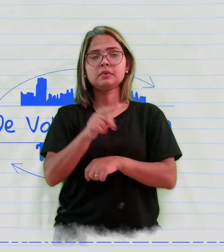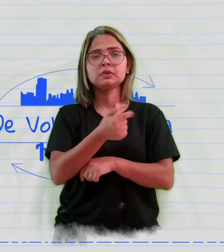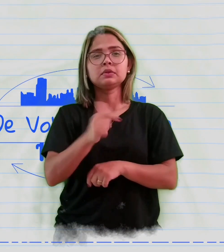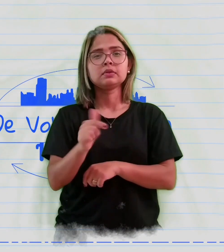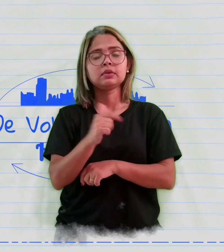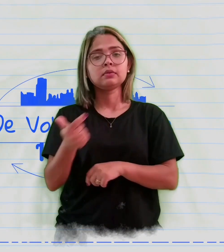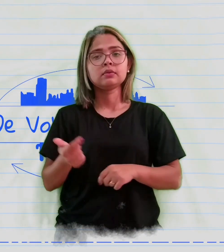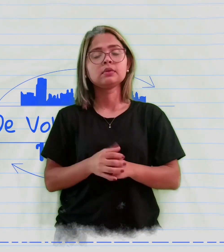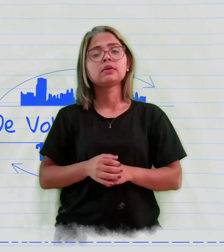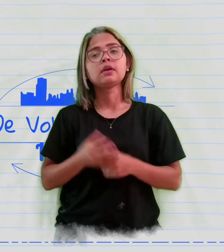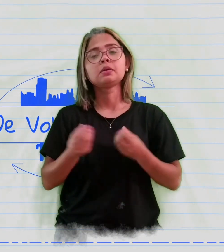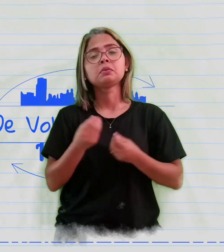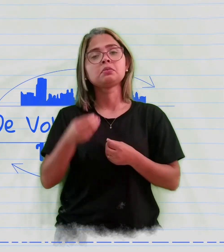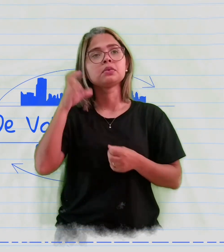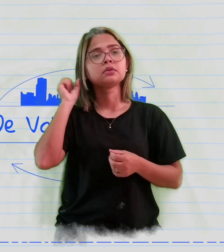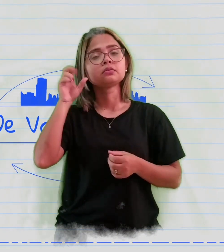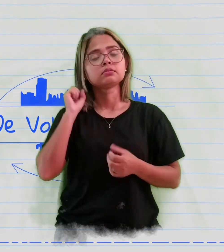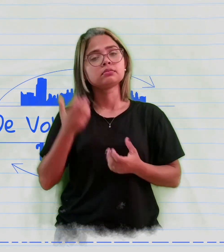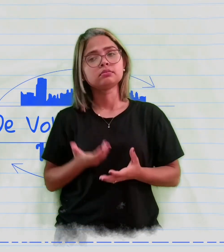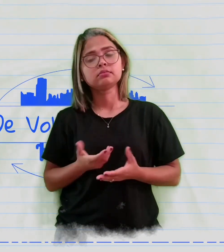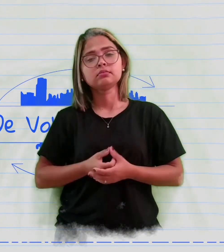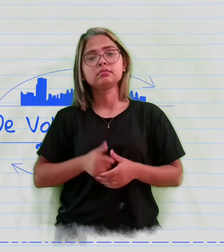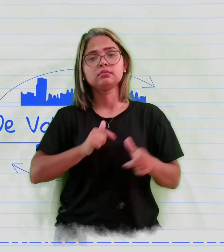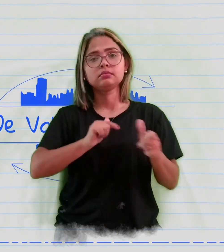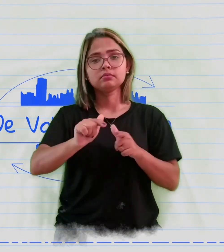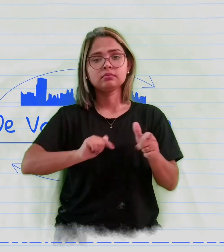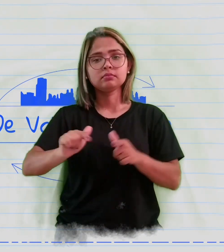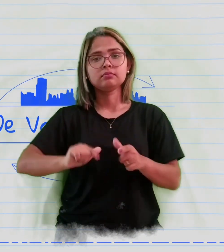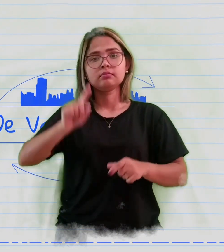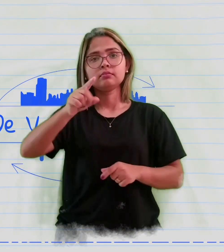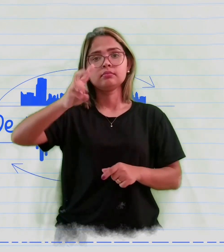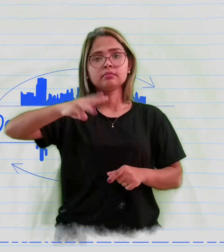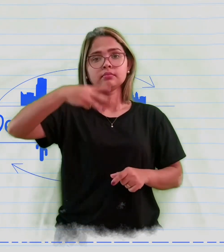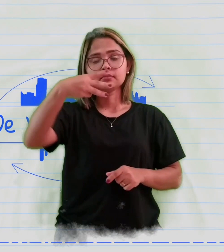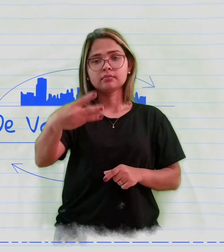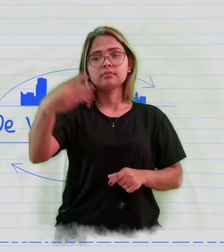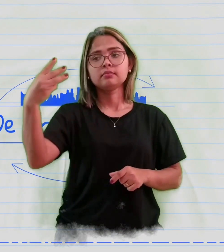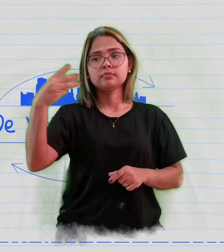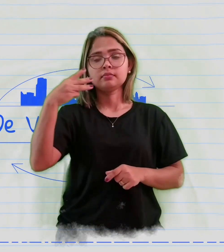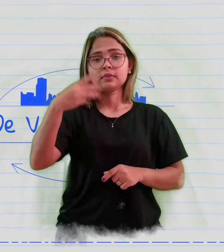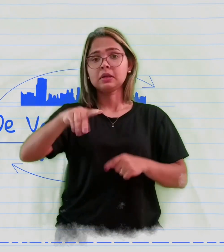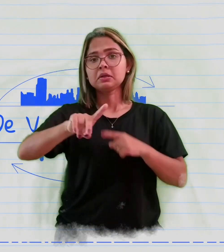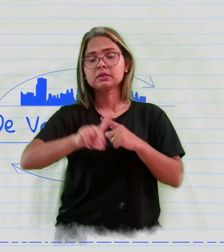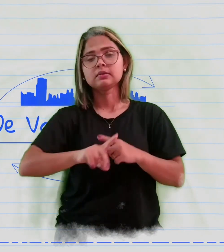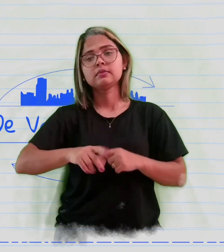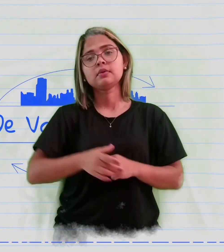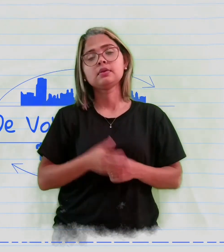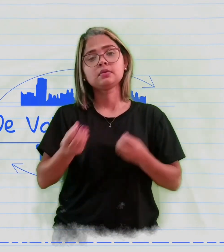tem esse feeling, né? De estar escutando as coisas. Então o trabalho é triplicado pra sair daquele jeito que você espera